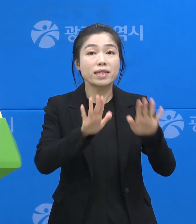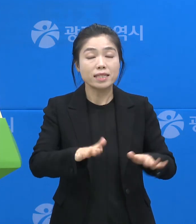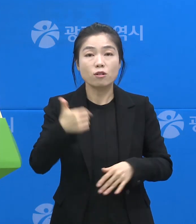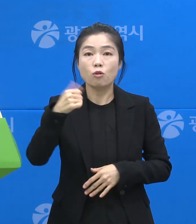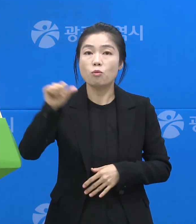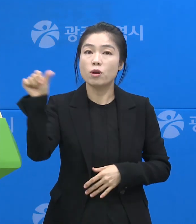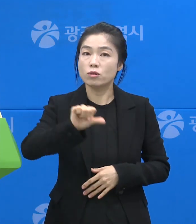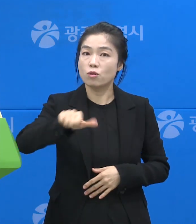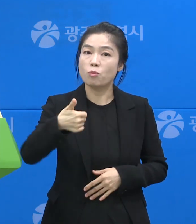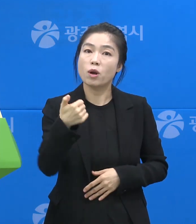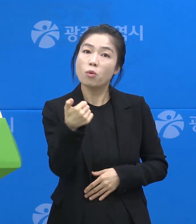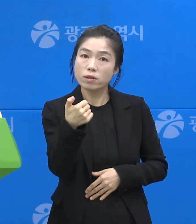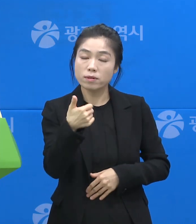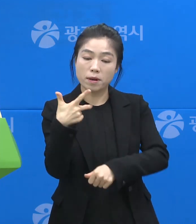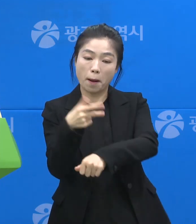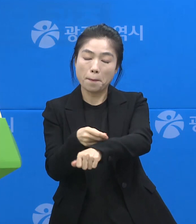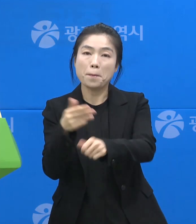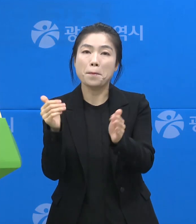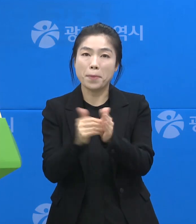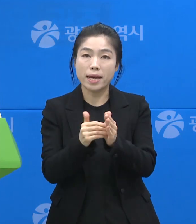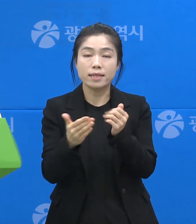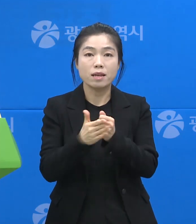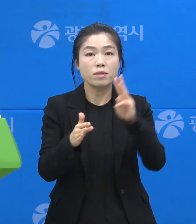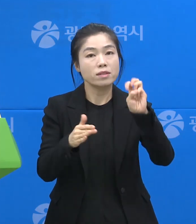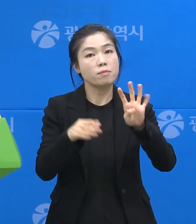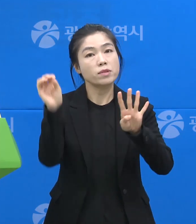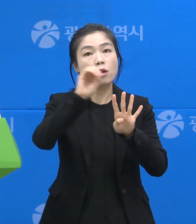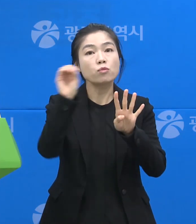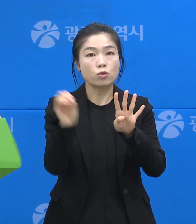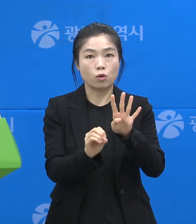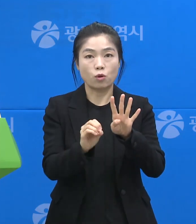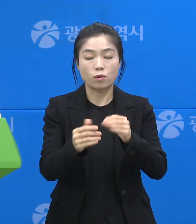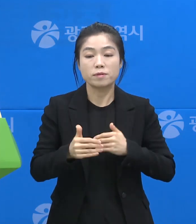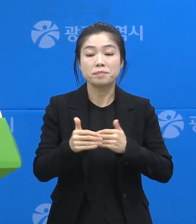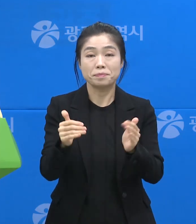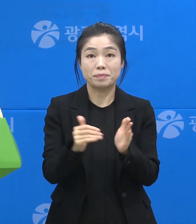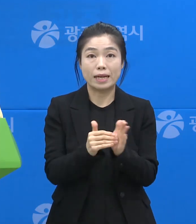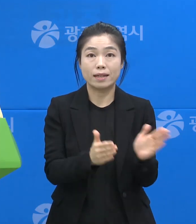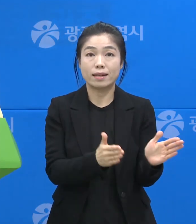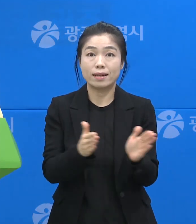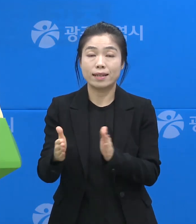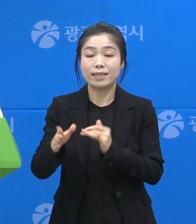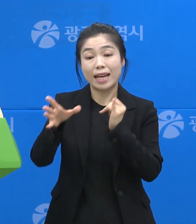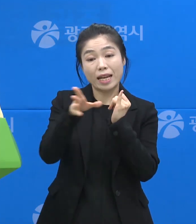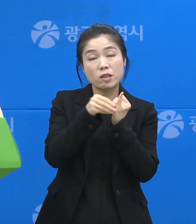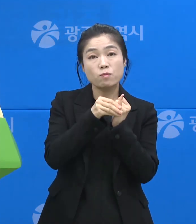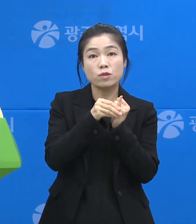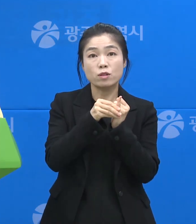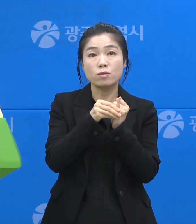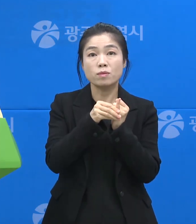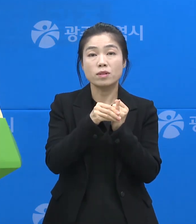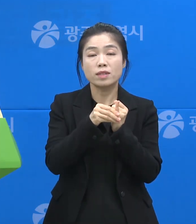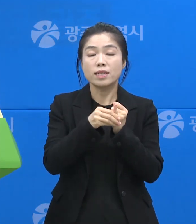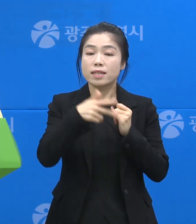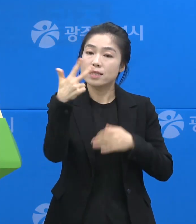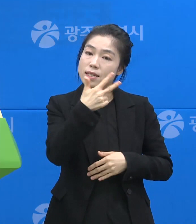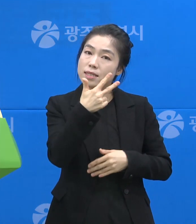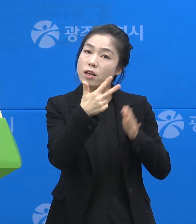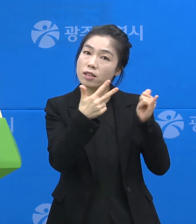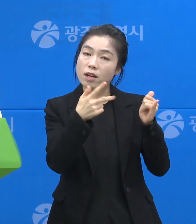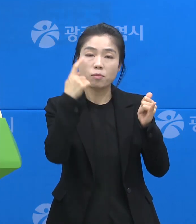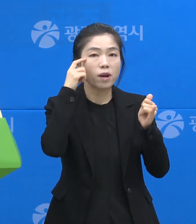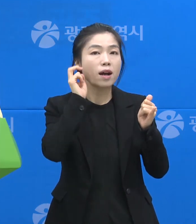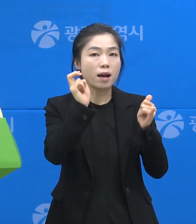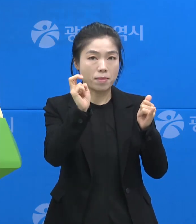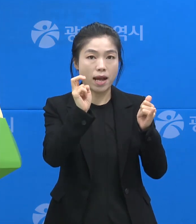5만 5,550건을 접종을 했습니다. 그래서 34% 진행됐고요. 임신부는 저희가 7천 명 정도